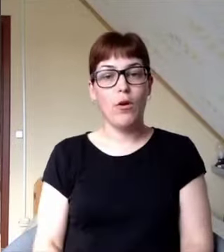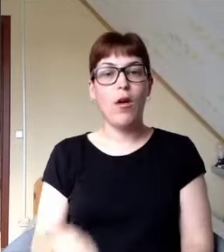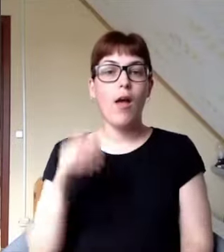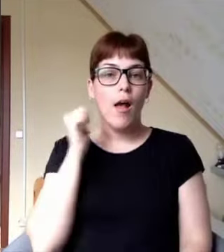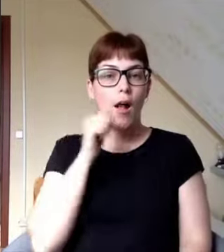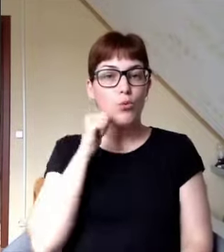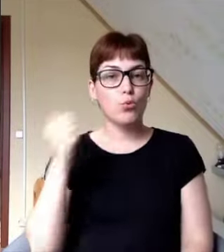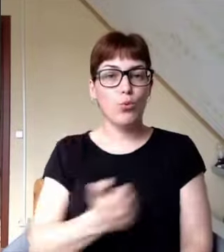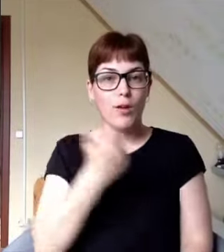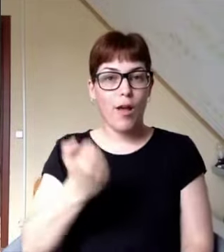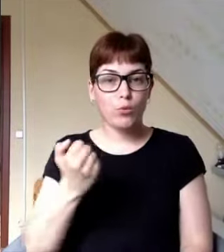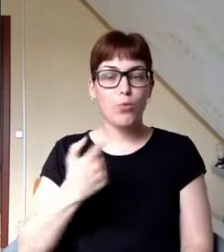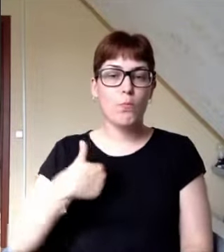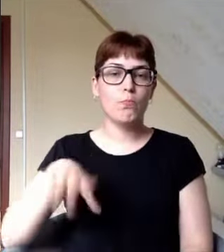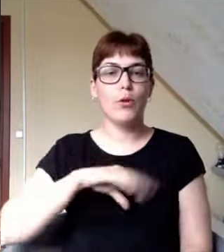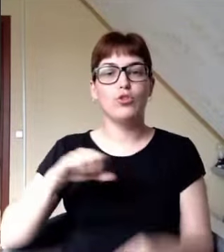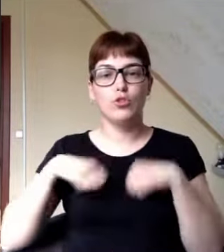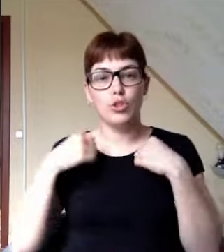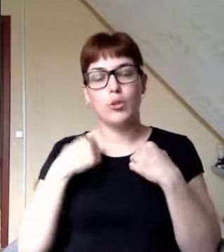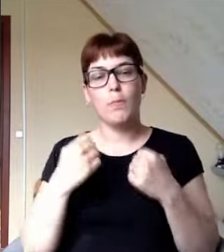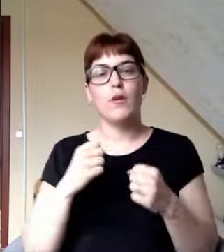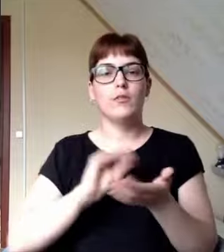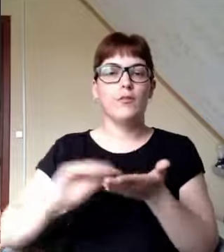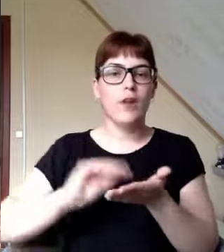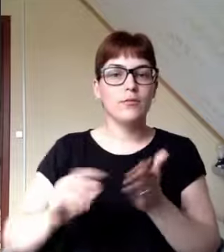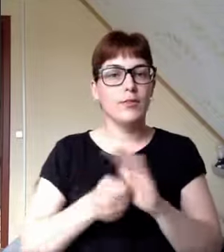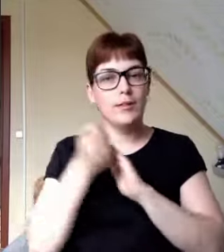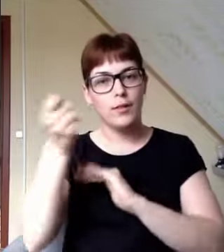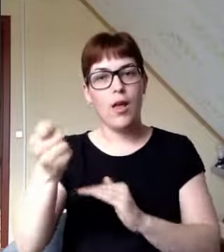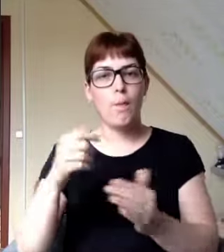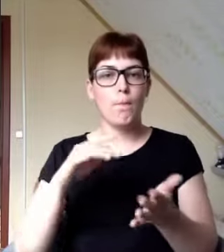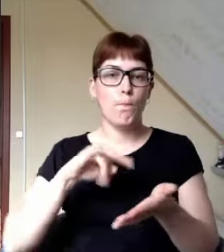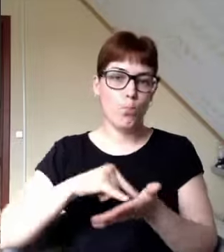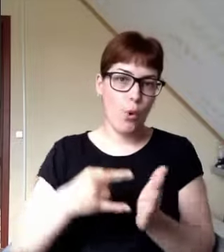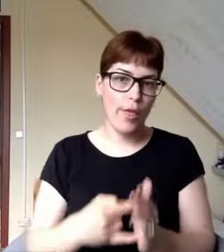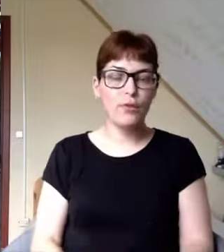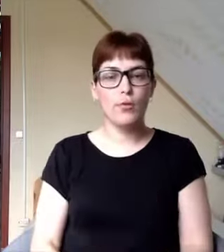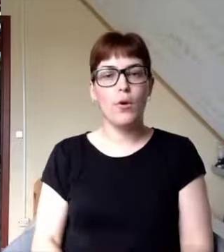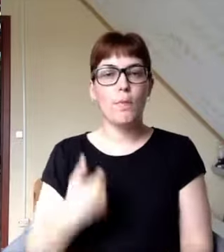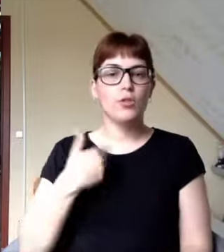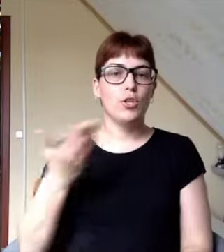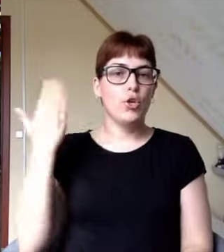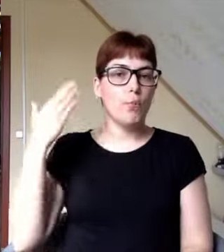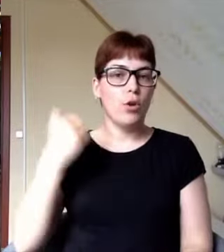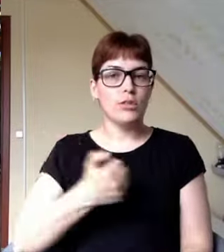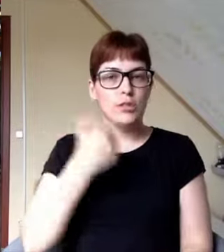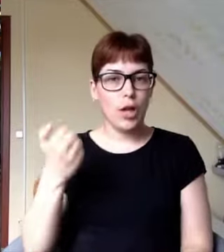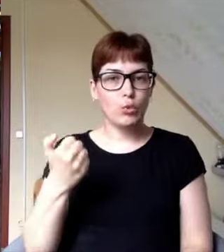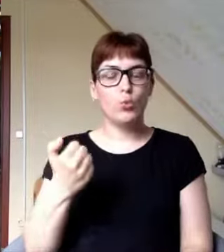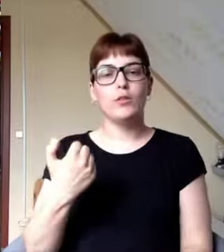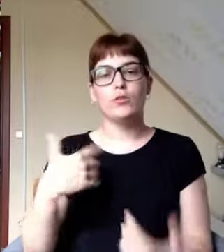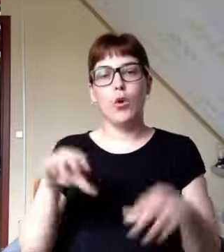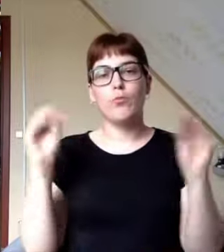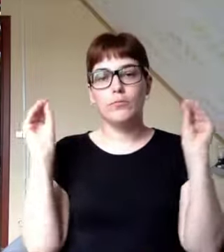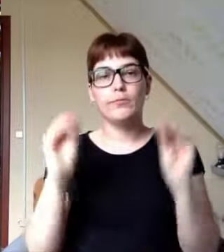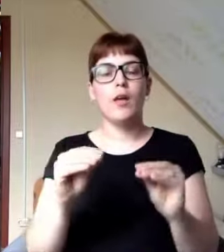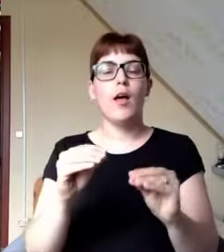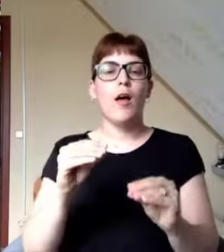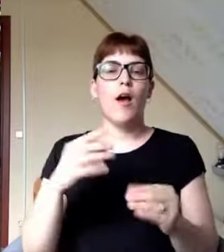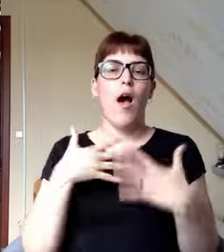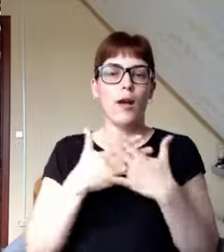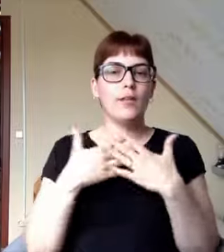mēģinām rakstīt kādu projektiņu. Iebriekšējās gados ir tapis aktīvās